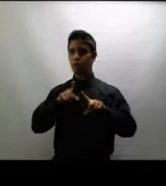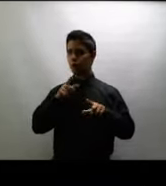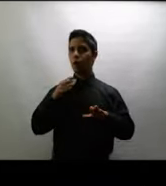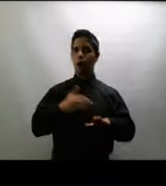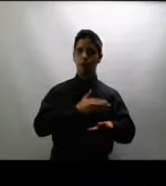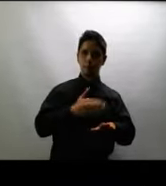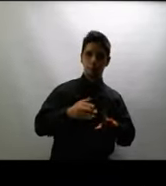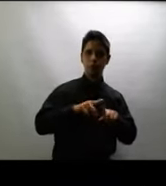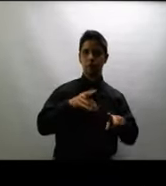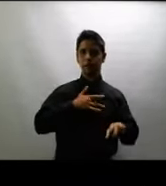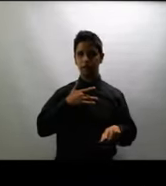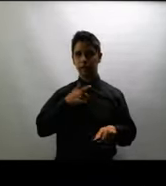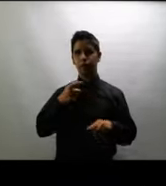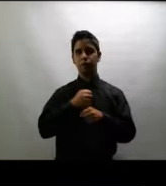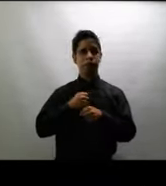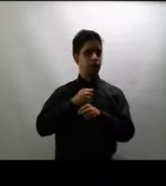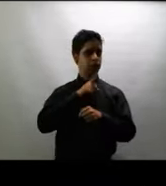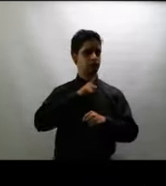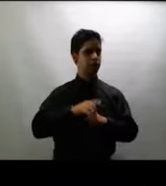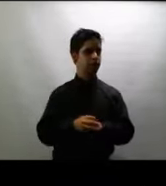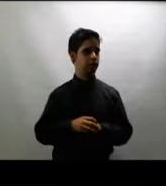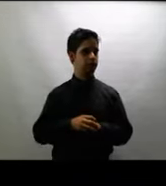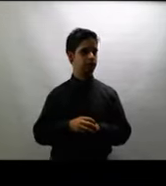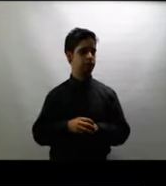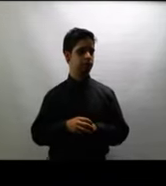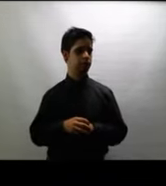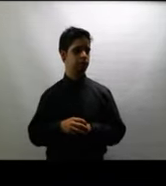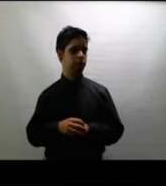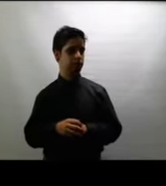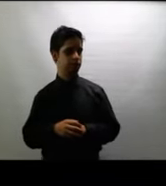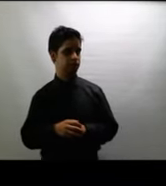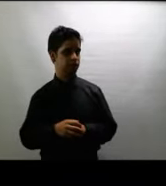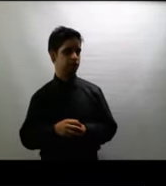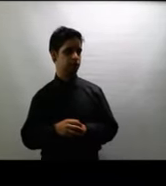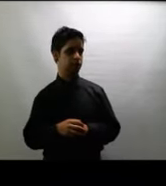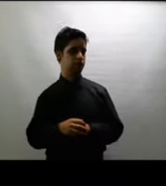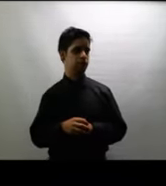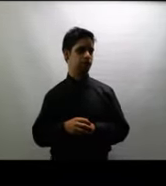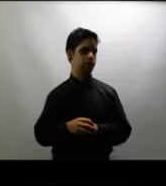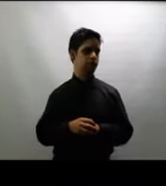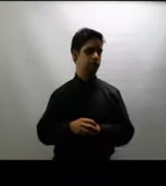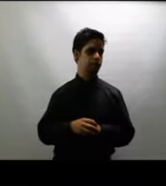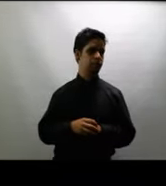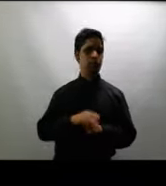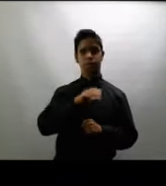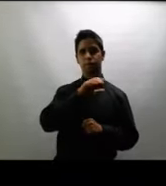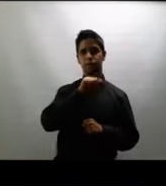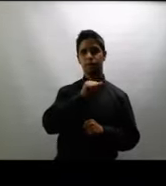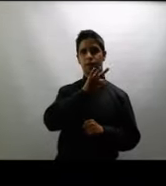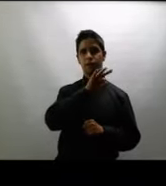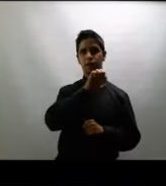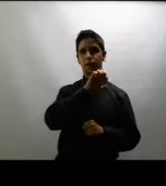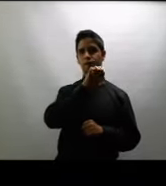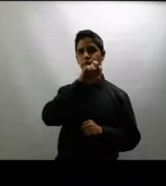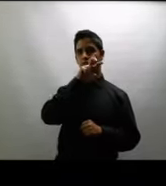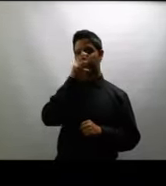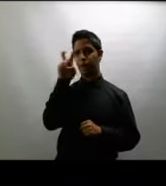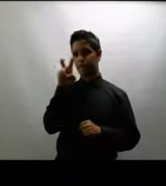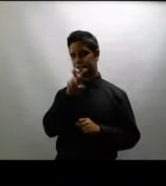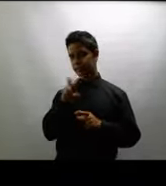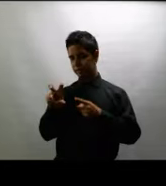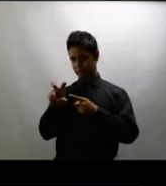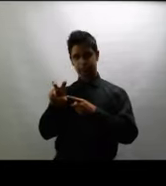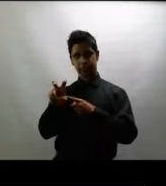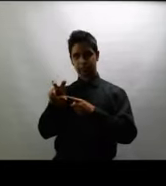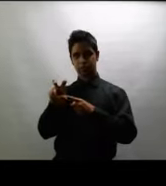un poquito de jazz, y ahí viene la palabra. ¿Cafés? ¿Y por qué era Z? ¿Jazz? Ah, de jazz. ¿Pero qué te acabas de decir?